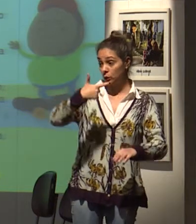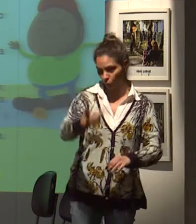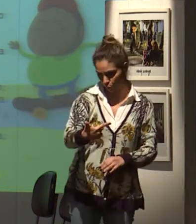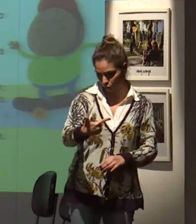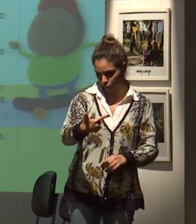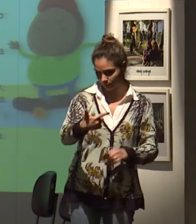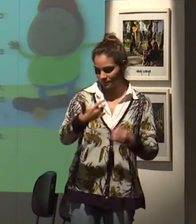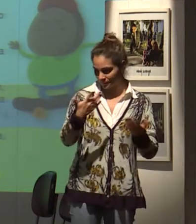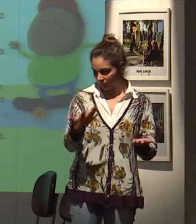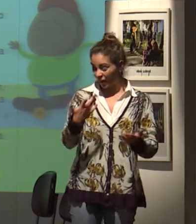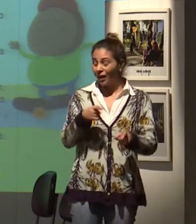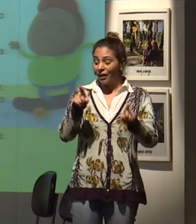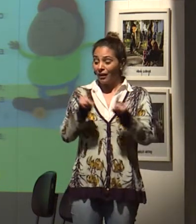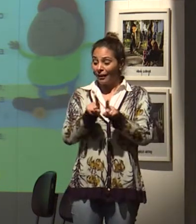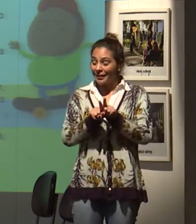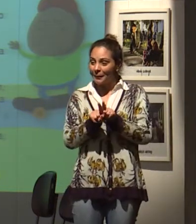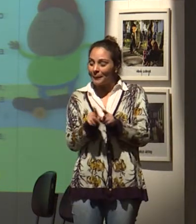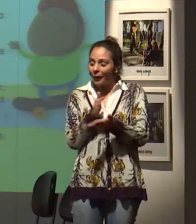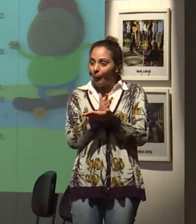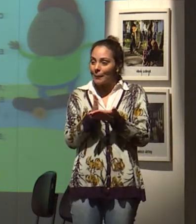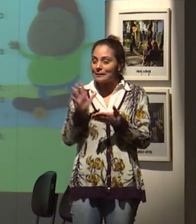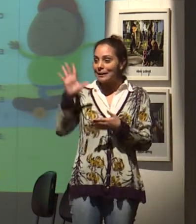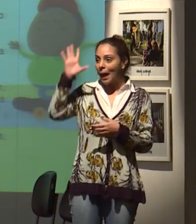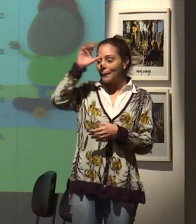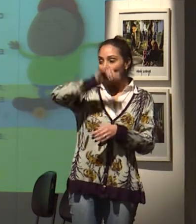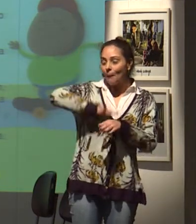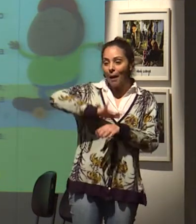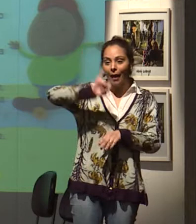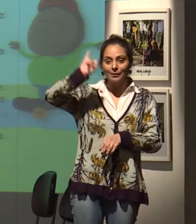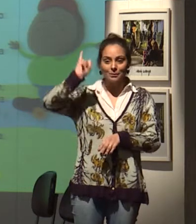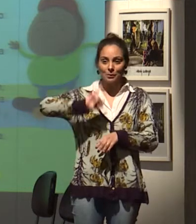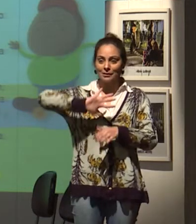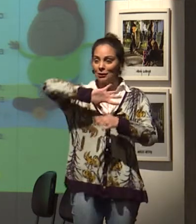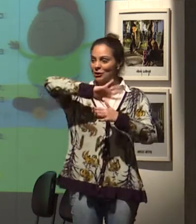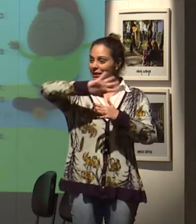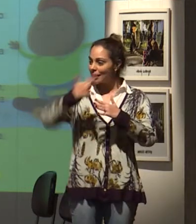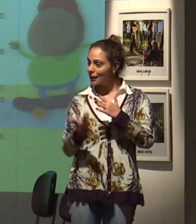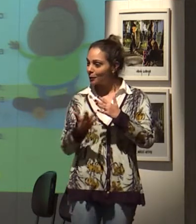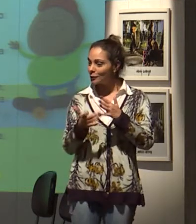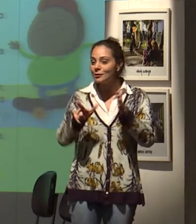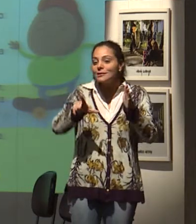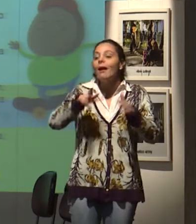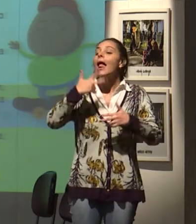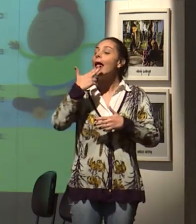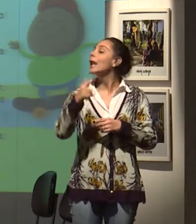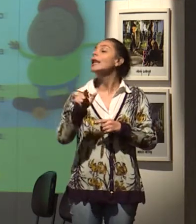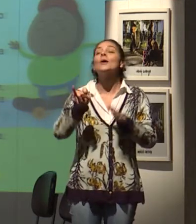tem que usar a estratégia para ensino de português como segunda língua. E também eu comecei a aprender, mais importante de tudo, a língua de